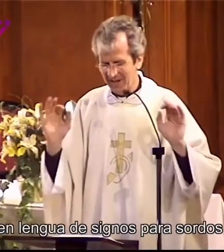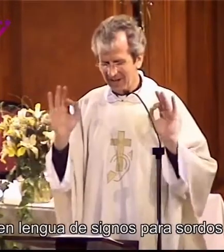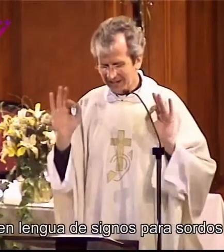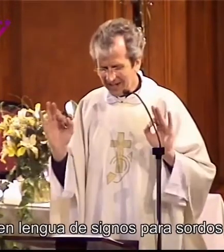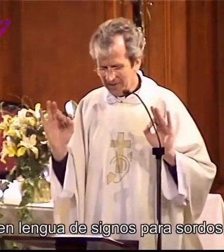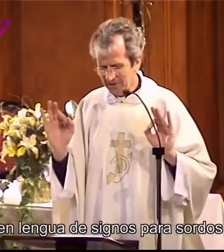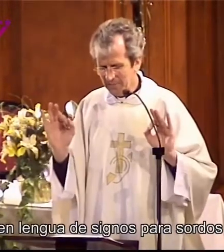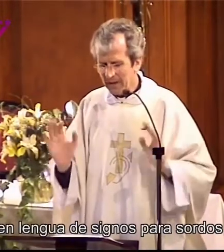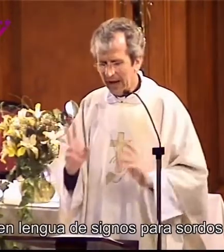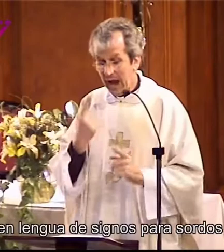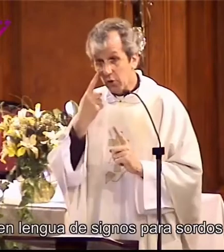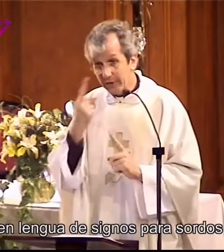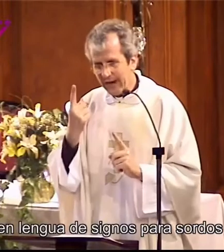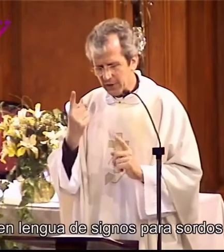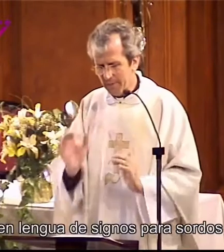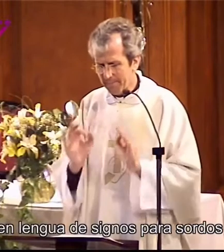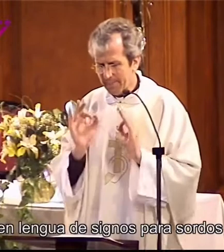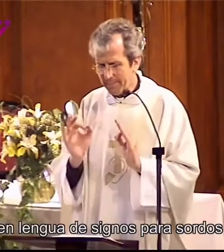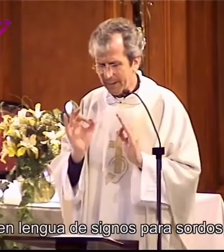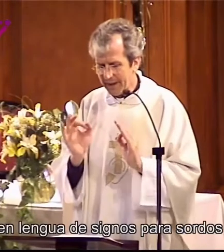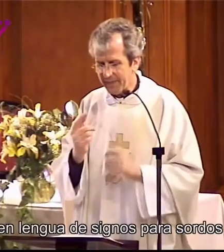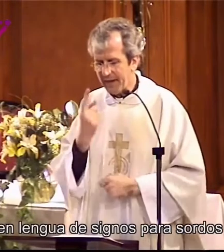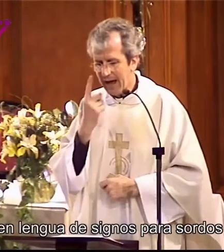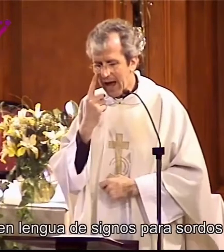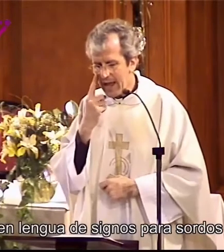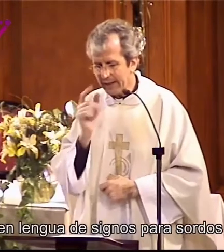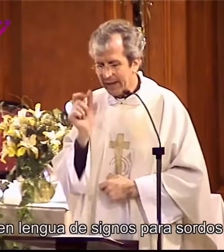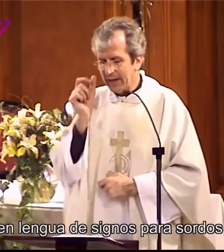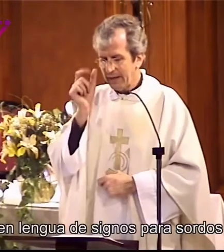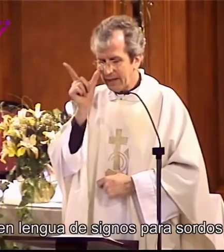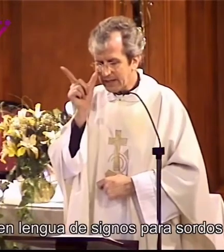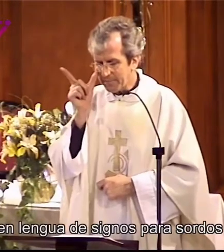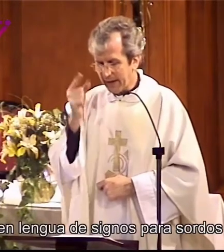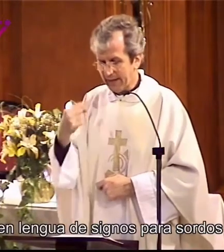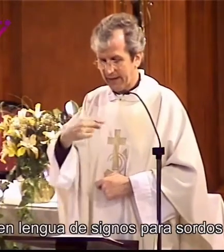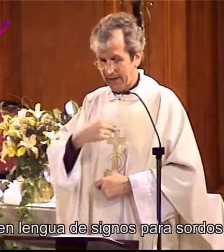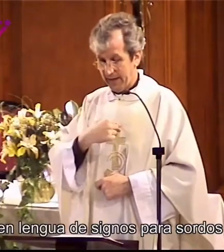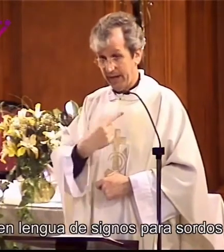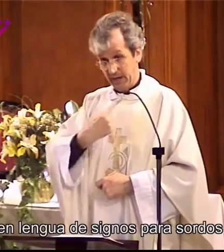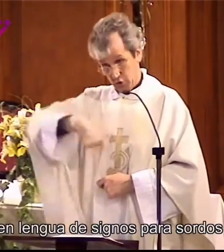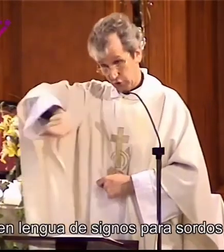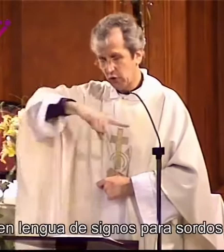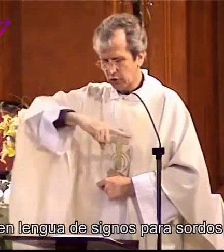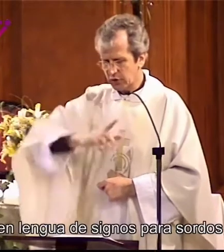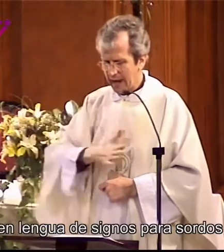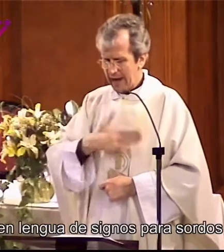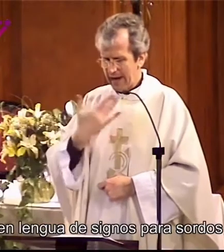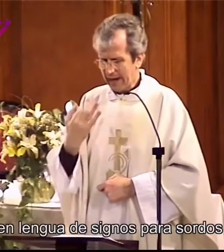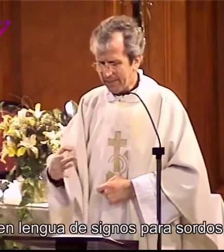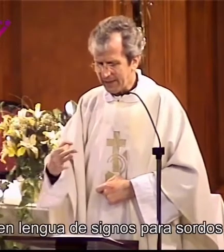sino, al contrario, para permanecer alerta y despertar en nosotros la capacidad